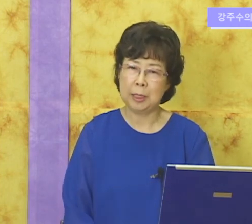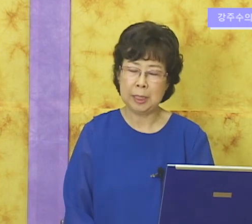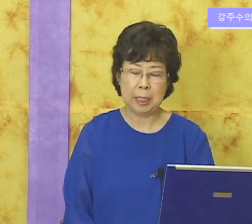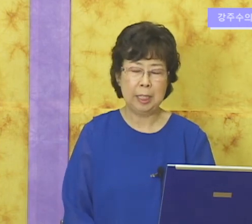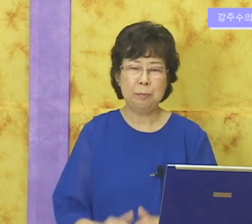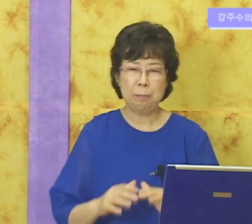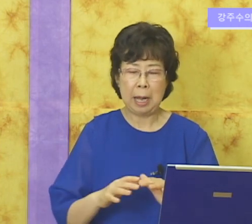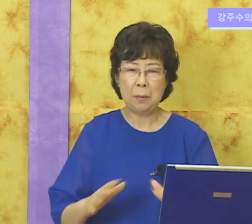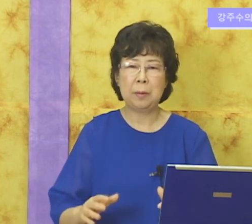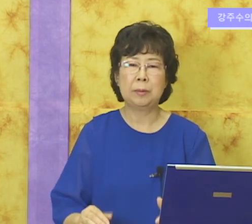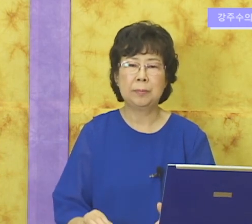이중부승문은 바로